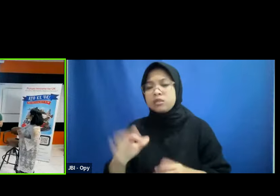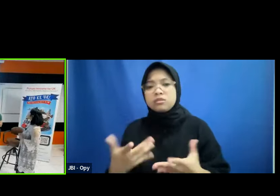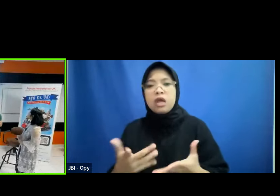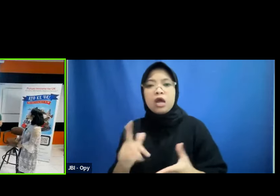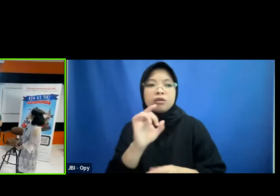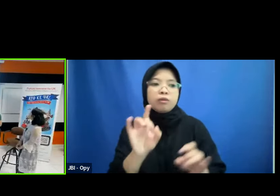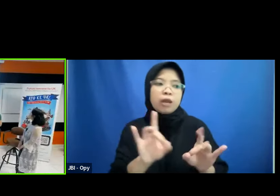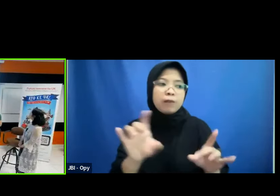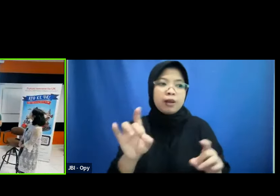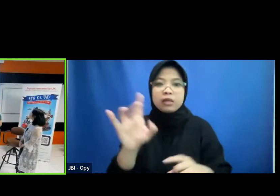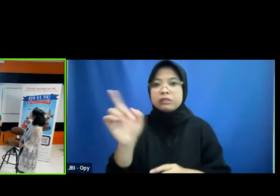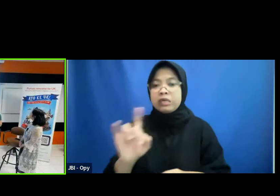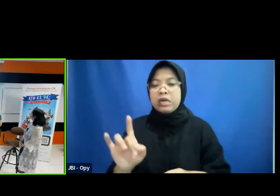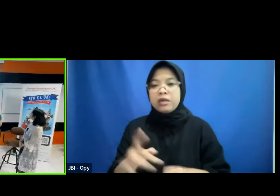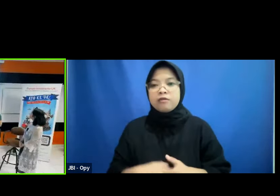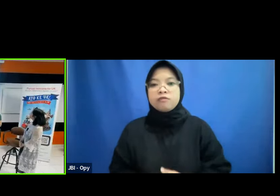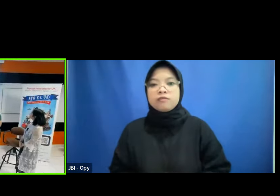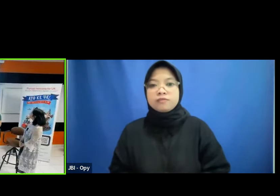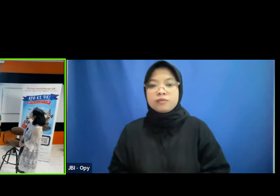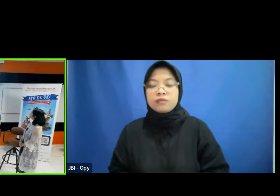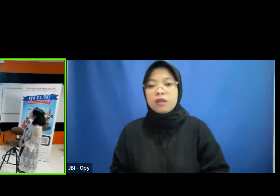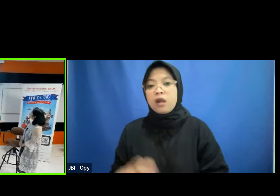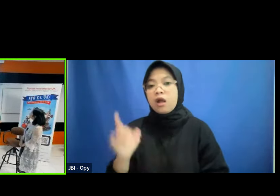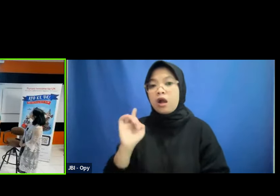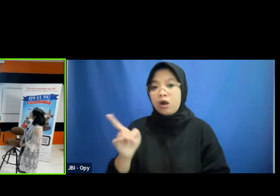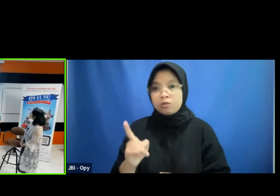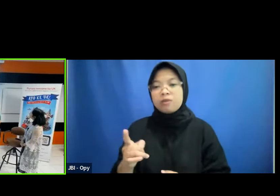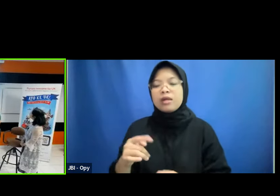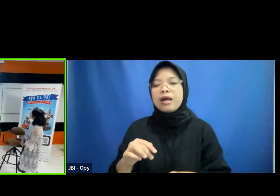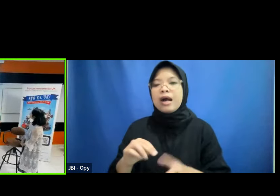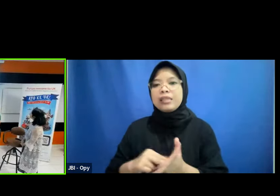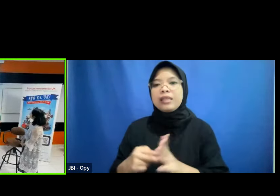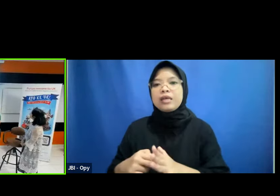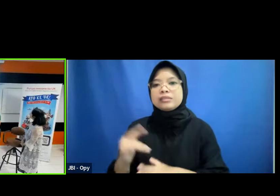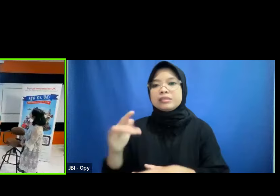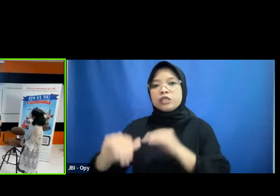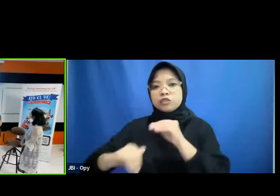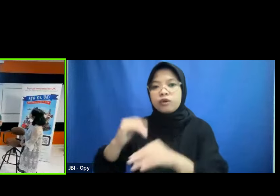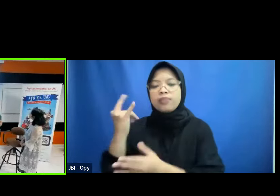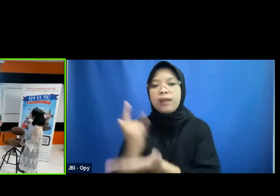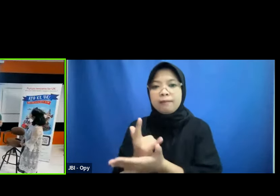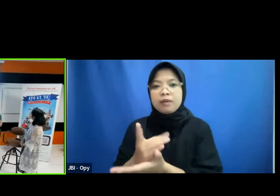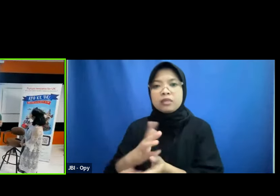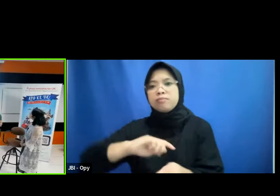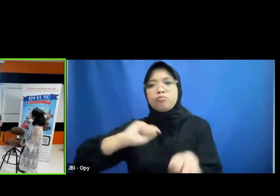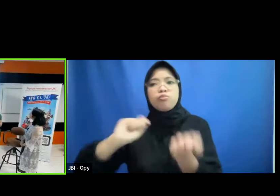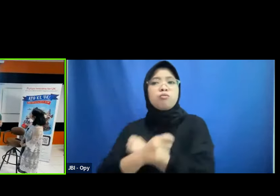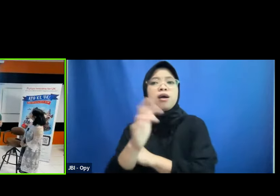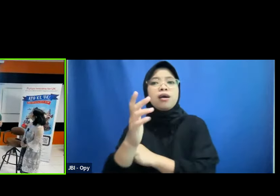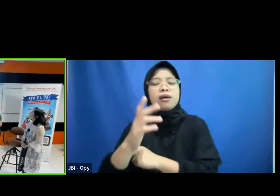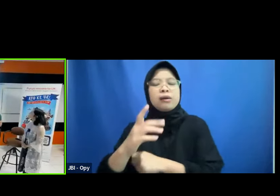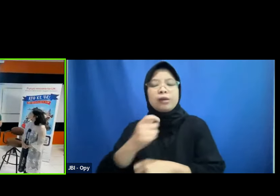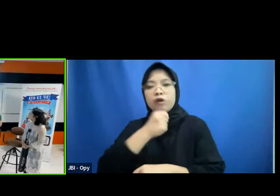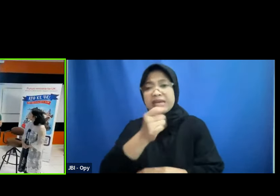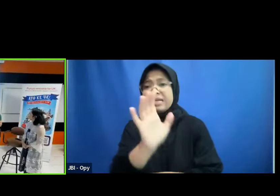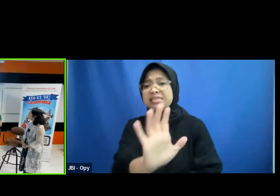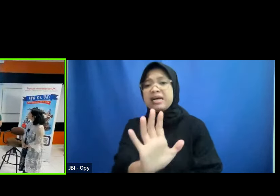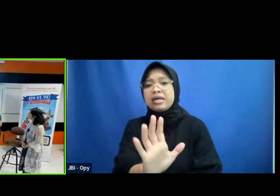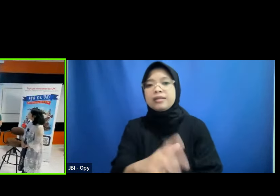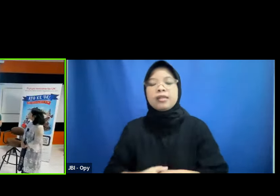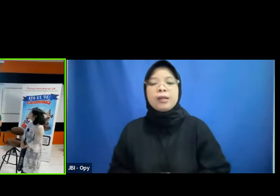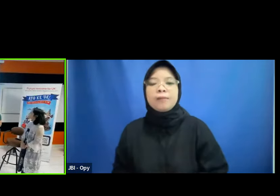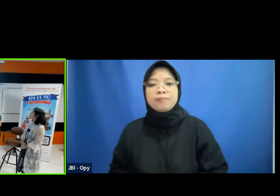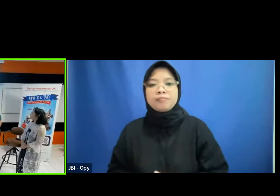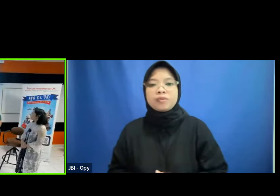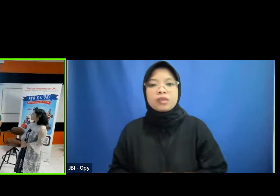Kier plan segala macam itu kalau bisa tetap LINE gitu jangan sampai kar tetap berubah pas interview cuma kalau misal